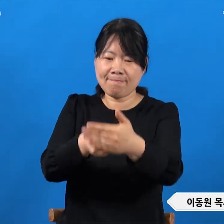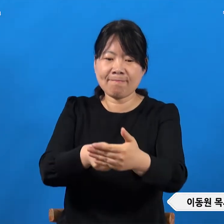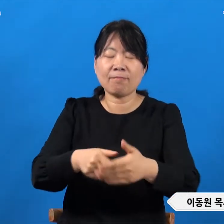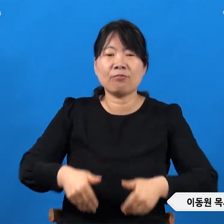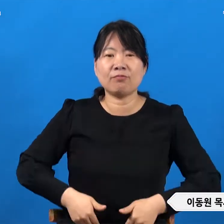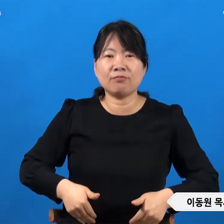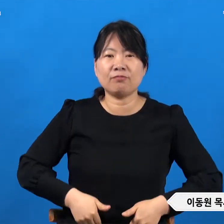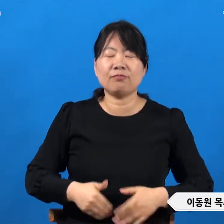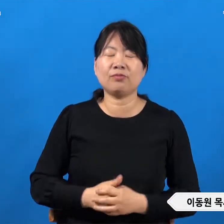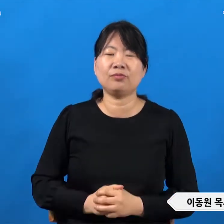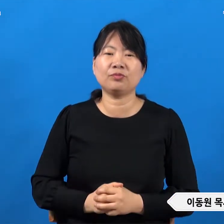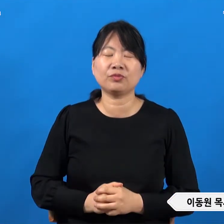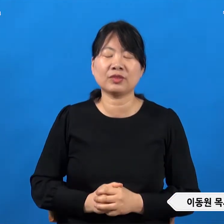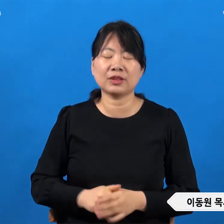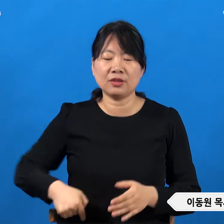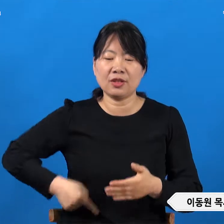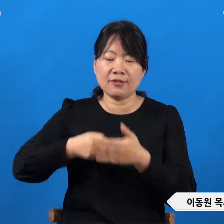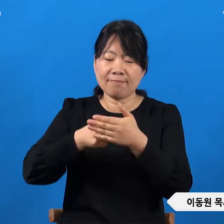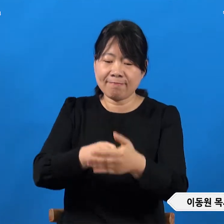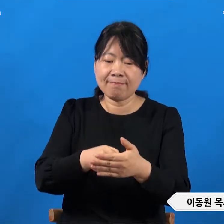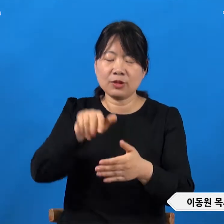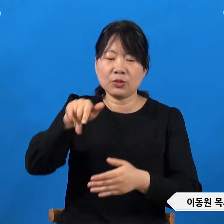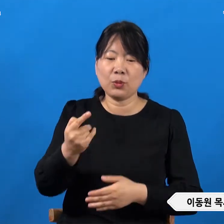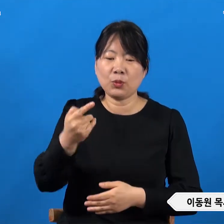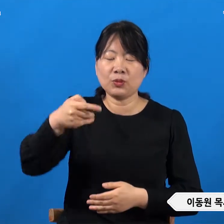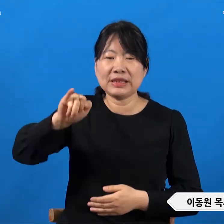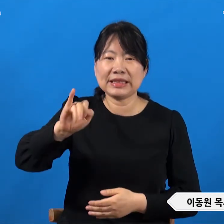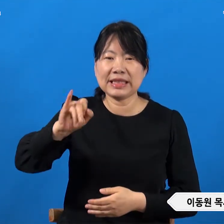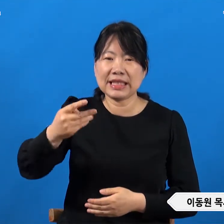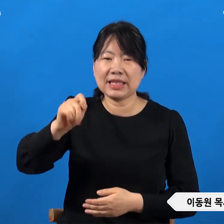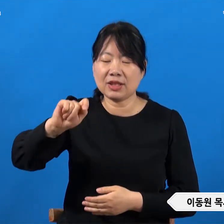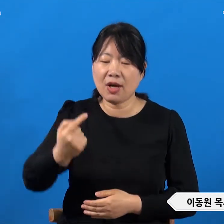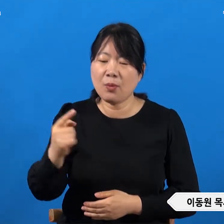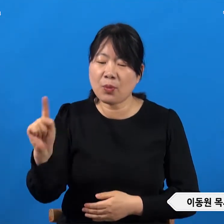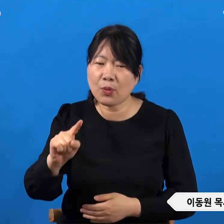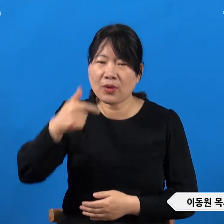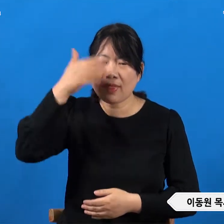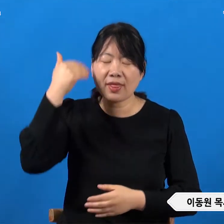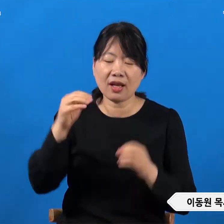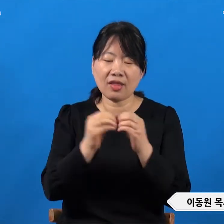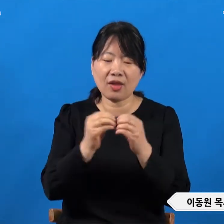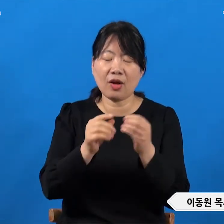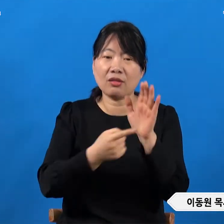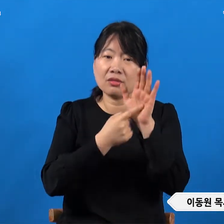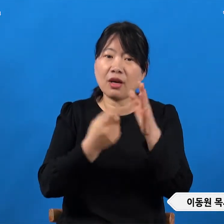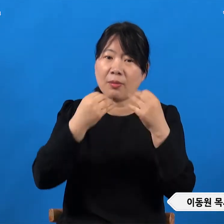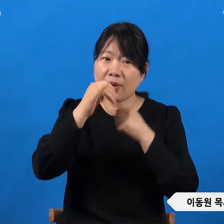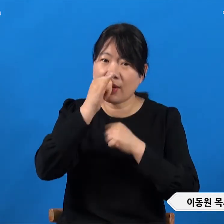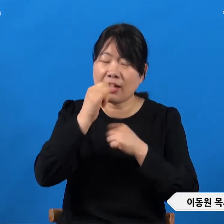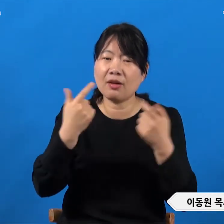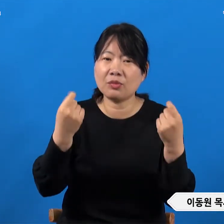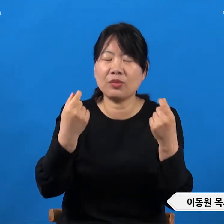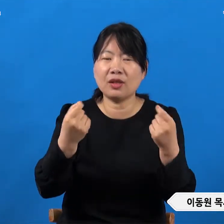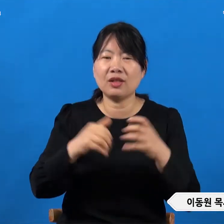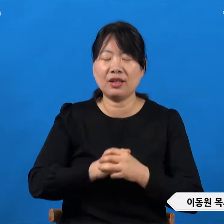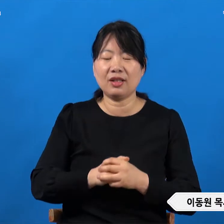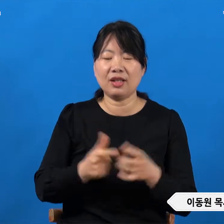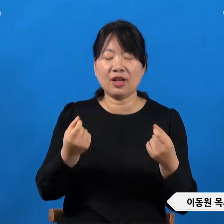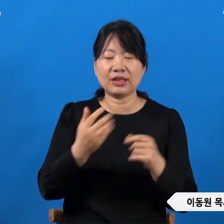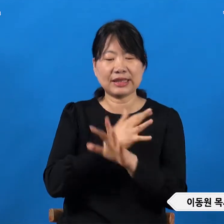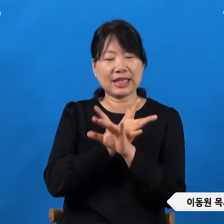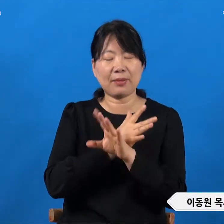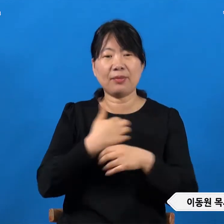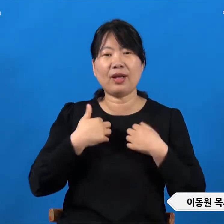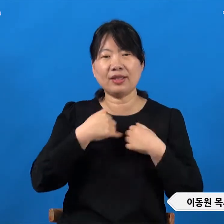초지일관해야 합니다. 초지일관이 뭐예요? 오늘 고사성어가 많이 등장합니다. 초지일관. 이런